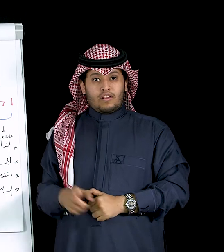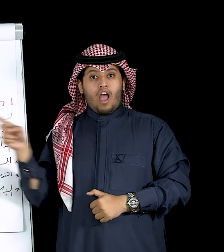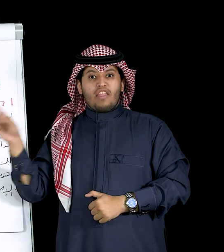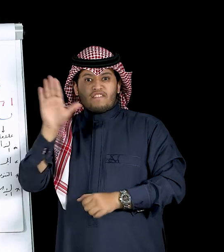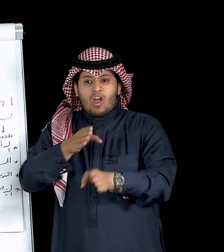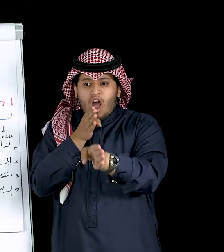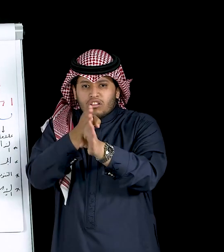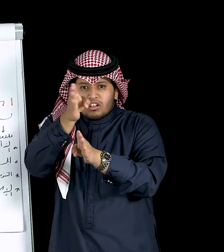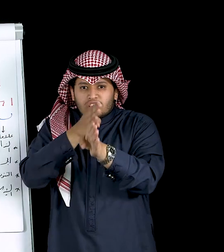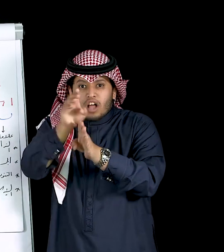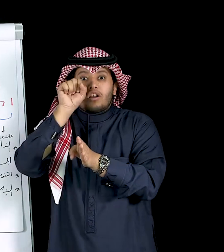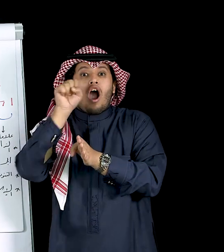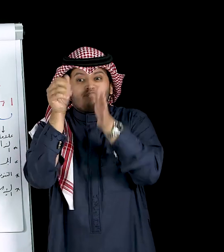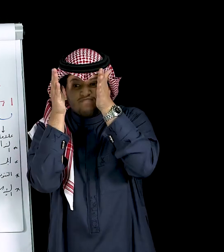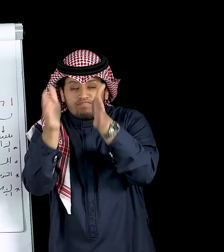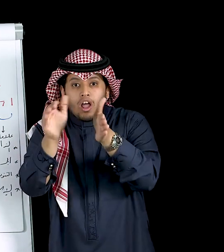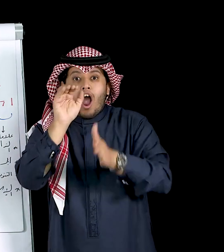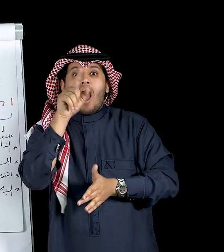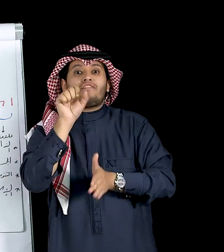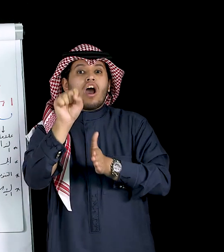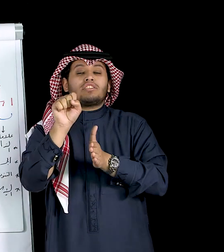المختصات من الحروف